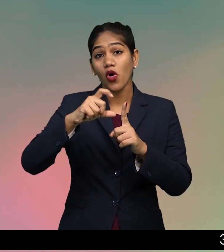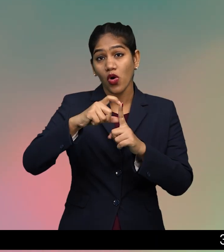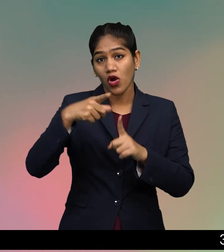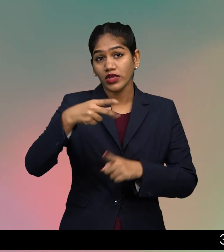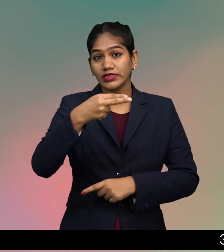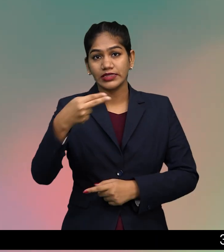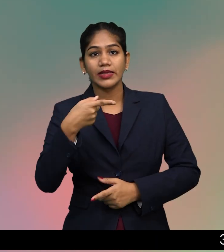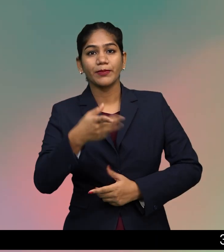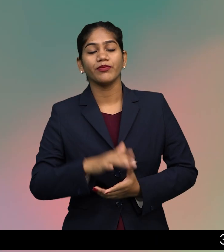अंटार्क्टिका